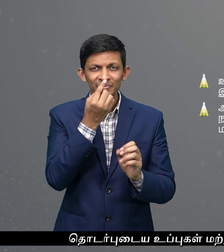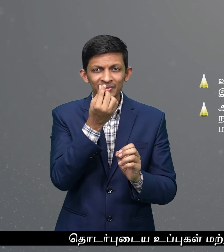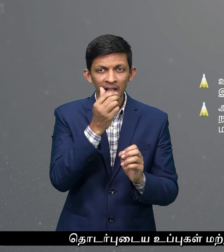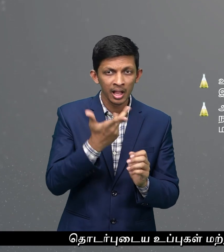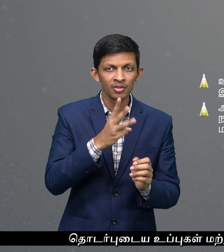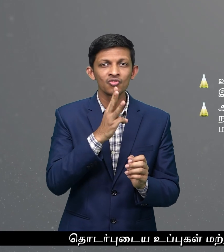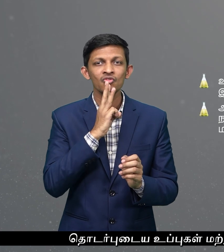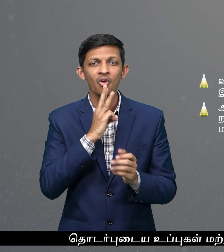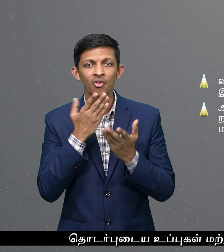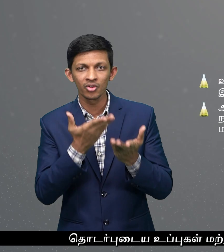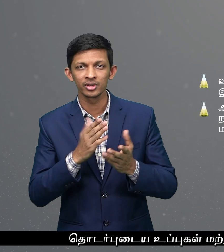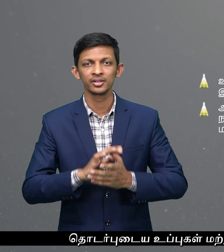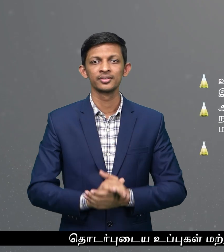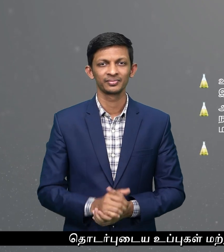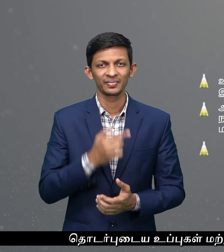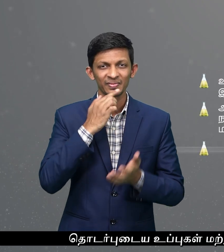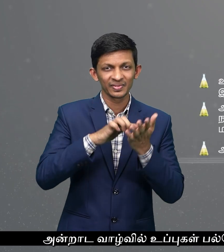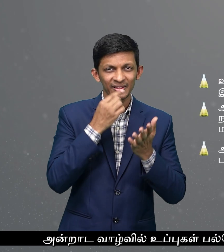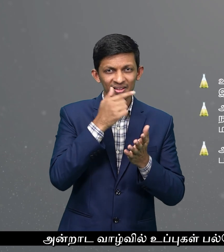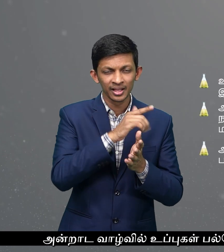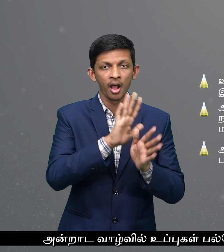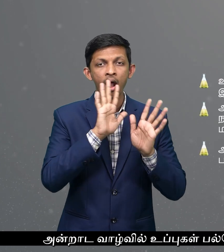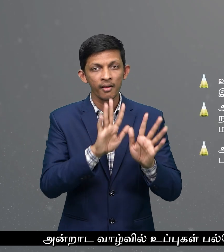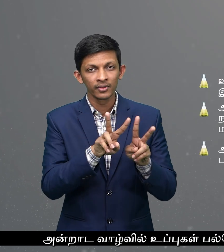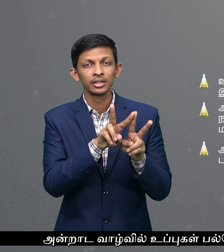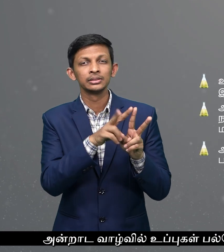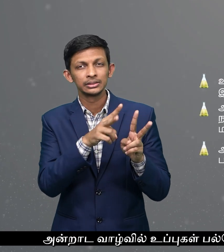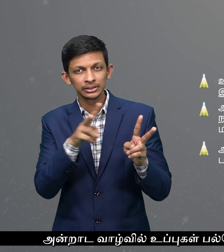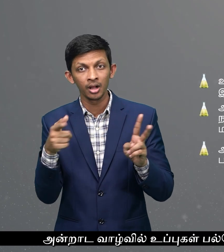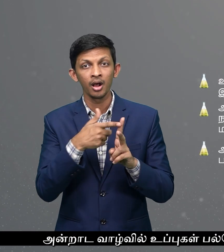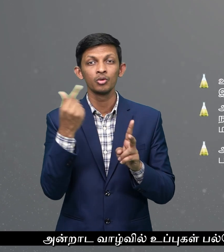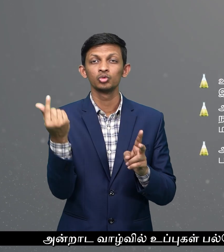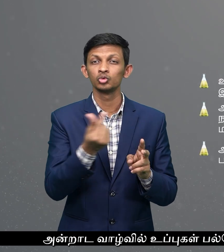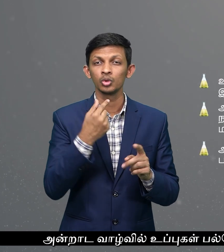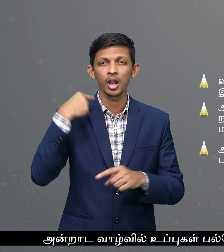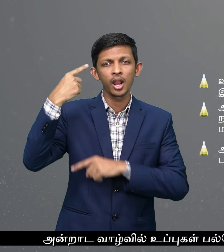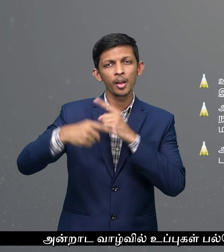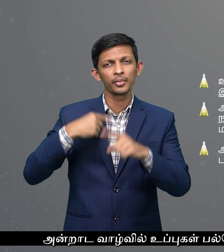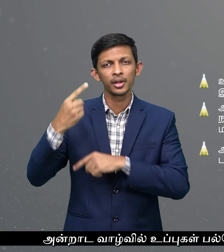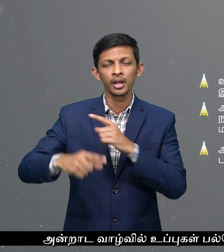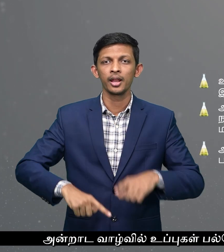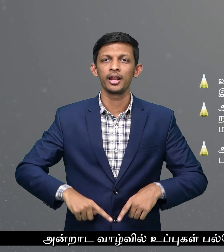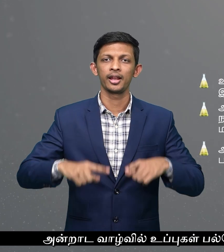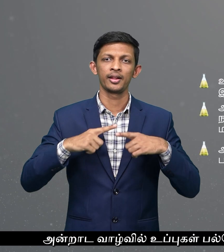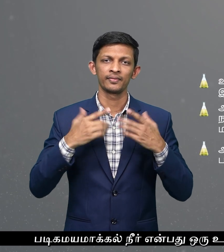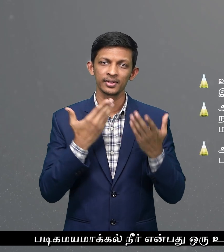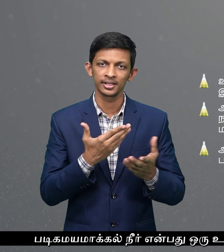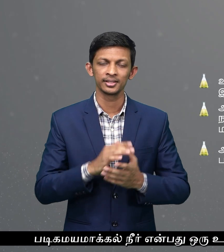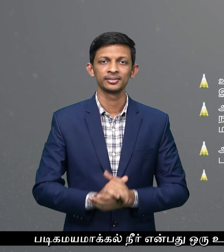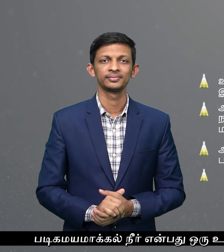மற்றும் தண்ணீரை உருவாக்குகின்றன. அன்றாட வாழ்வில் உப்புகள் பல்வேறு பயன்பாடுகளை கொண்டுள்ளன.